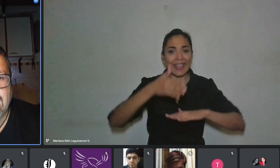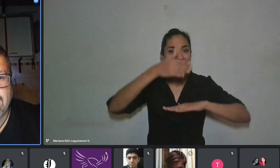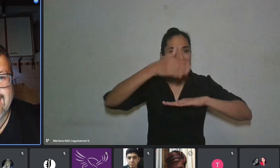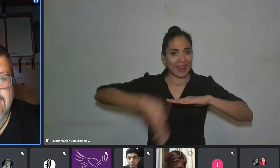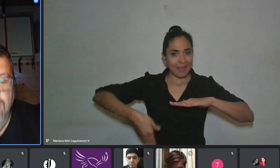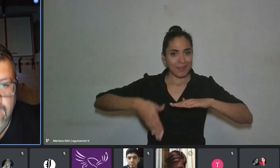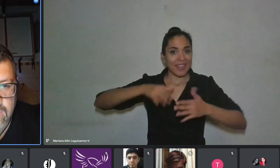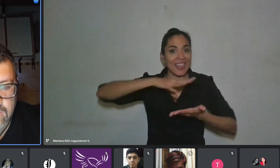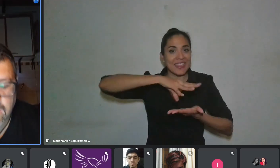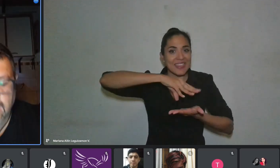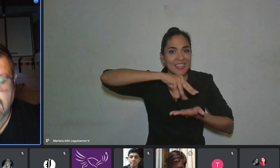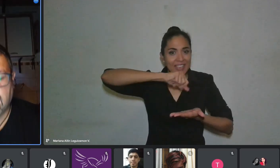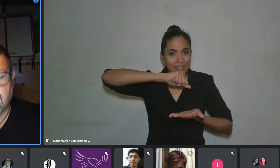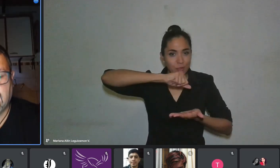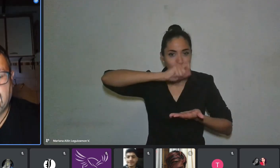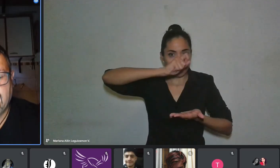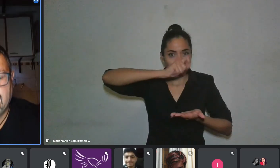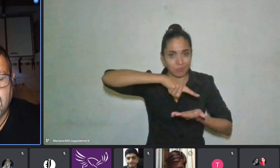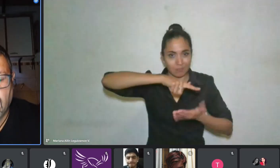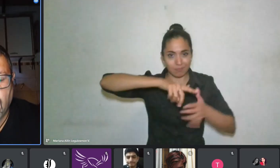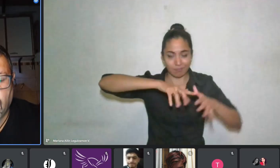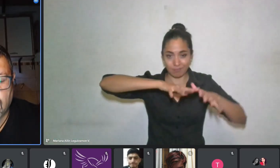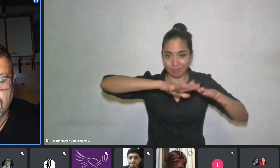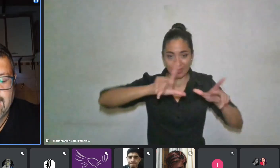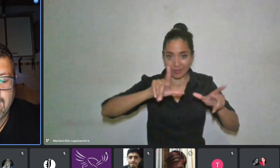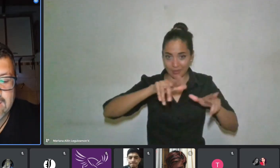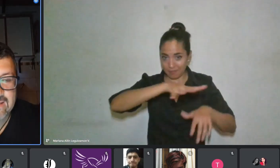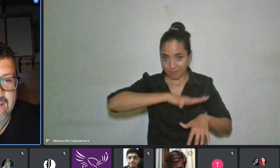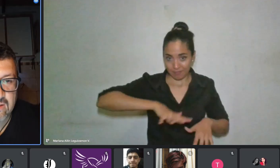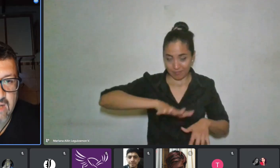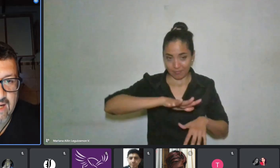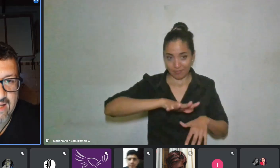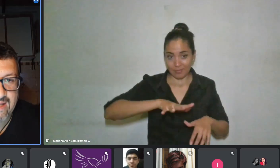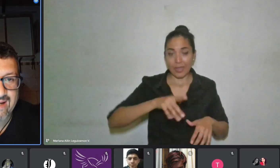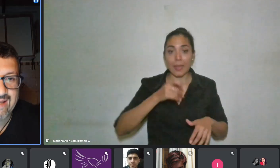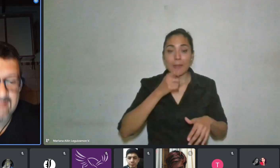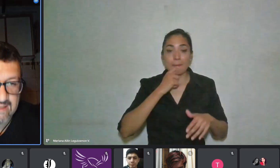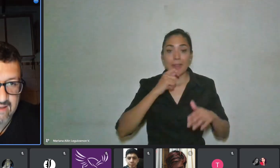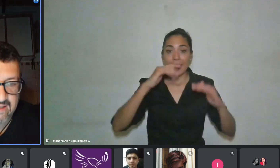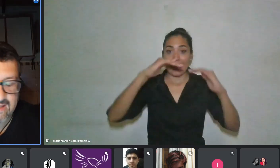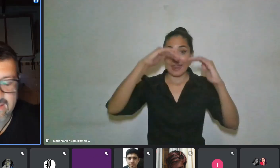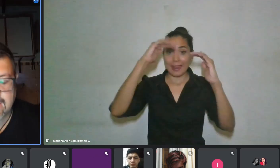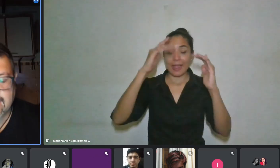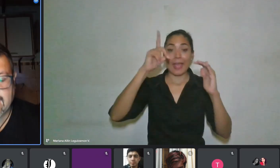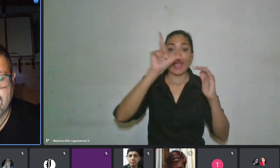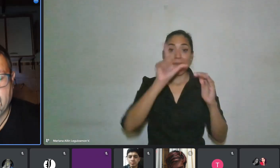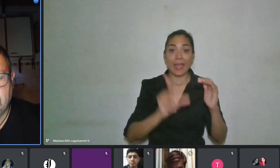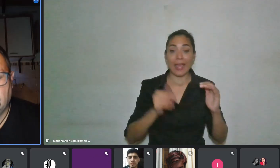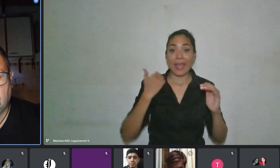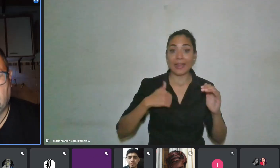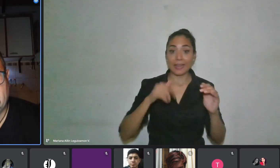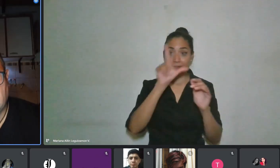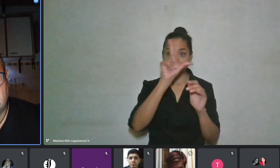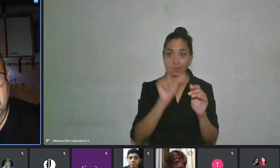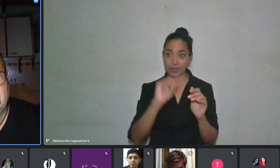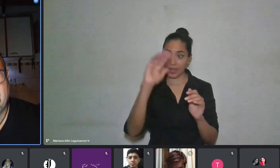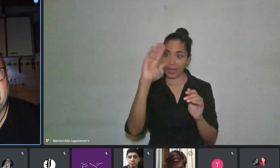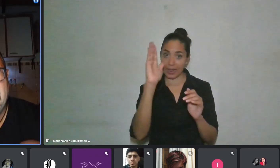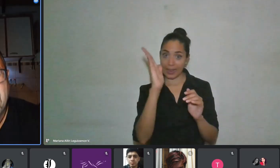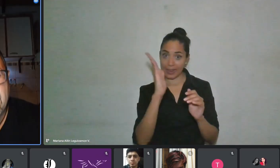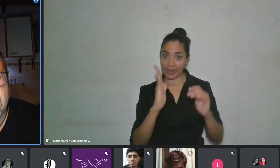territorial de aplicación en los límites territoriales de Argentina. Es decir, que toda